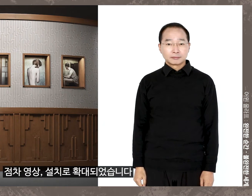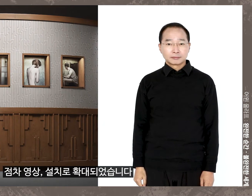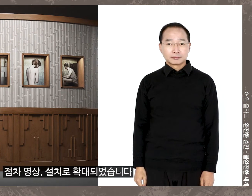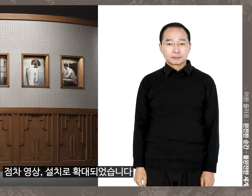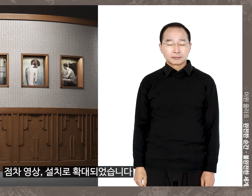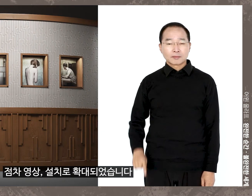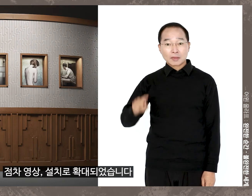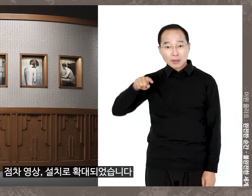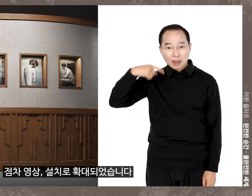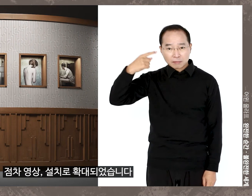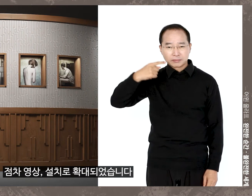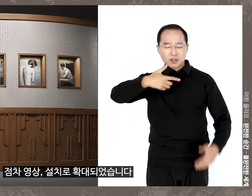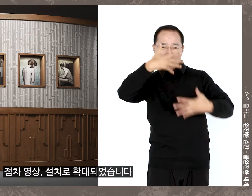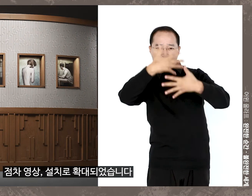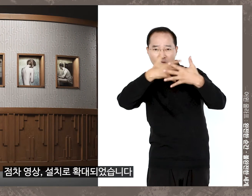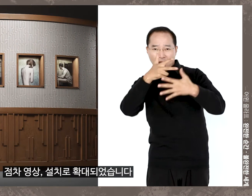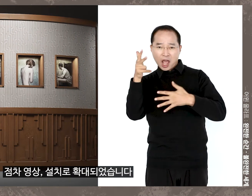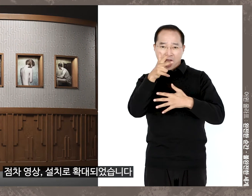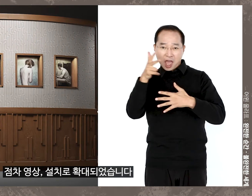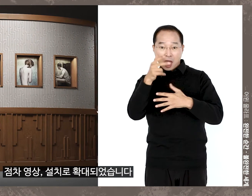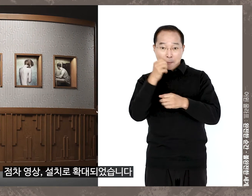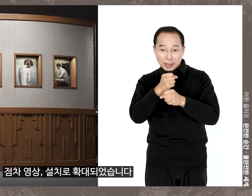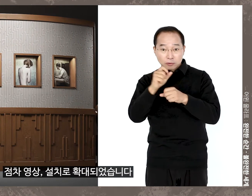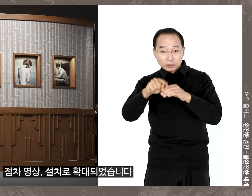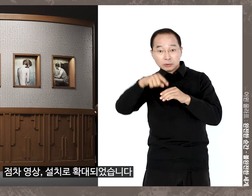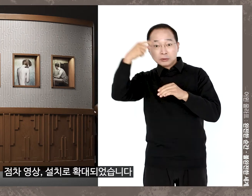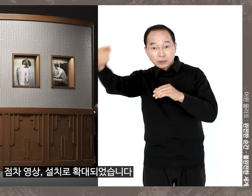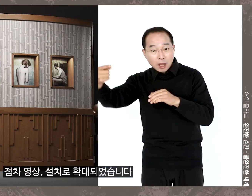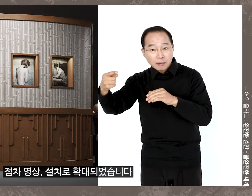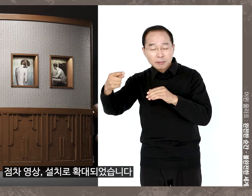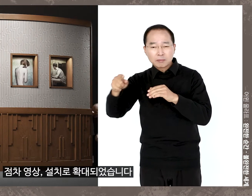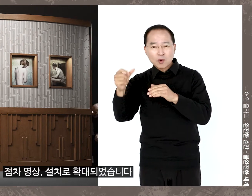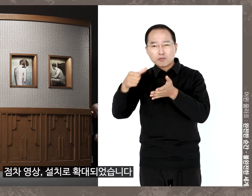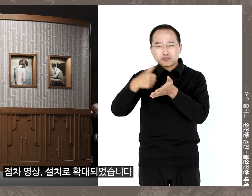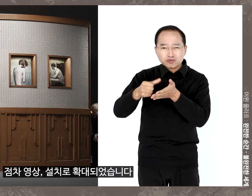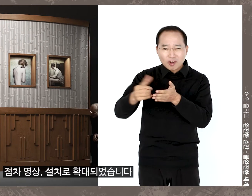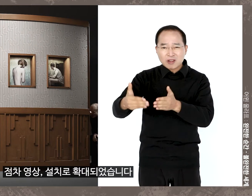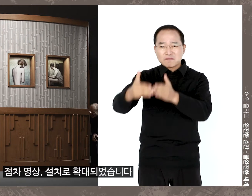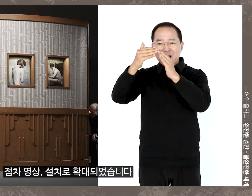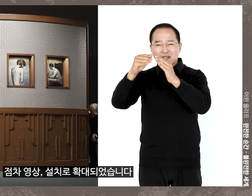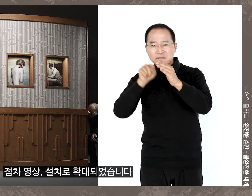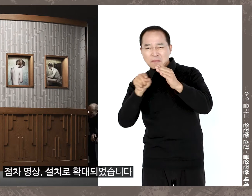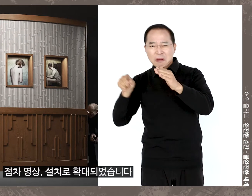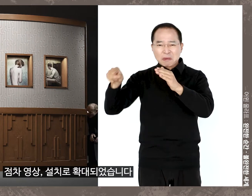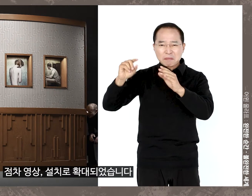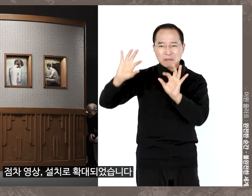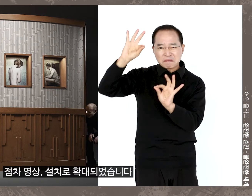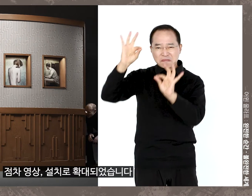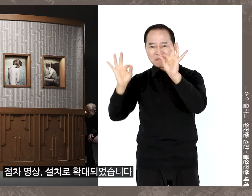점차 영상, 설치로 확대되었습니다.